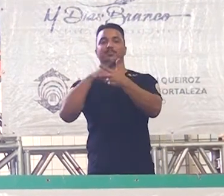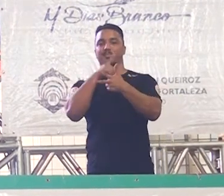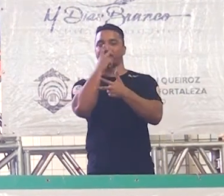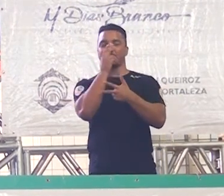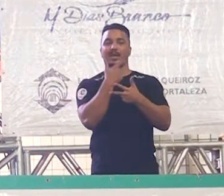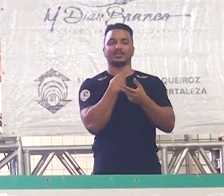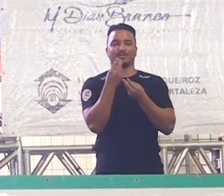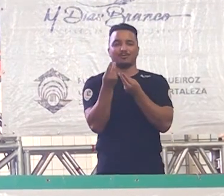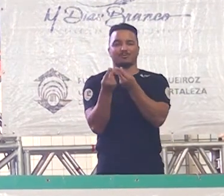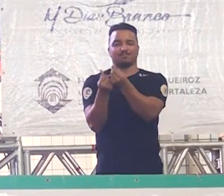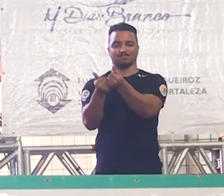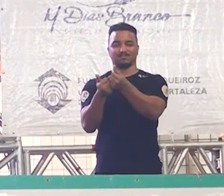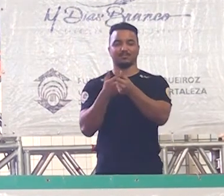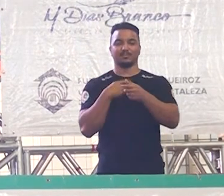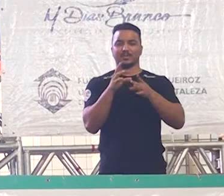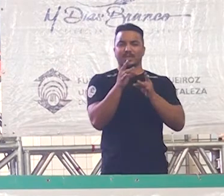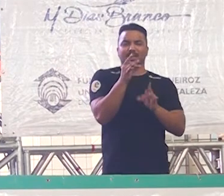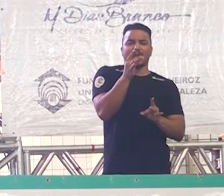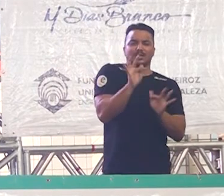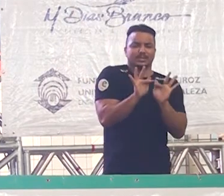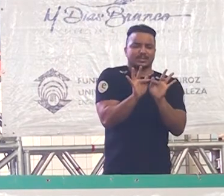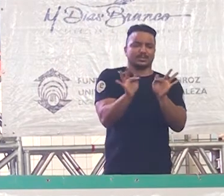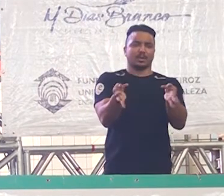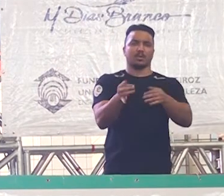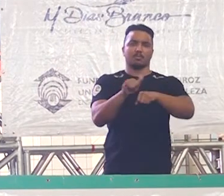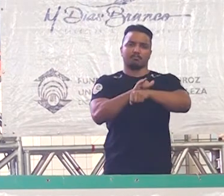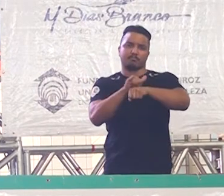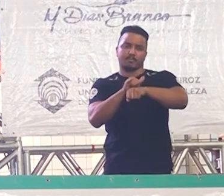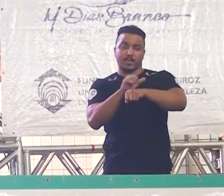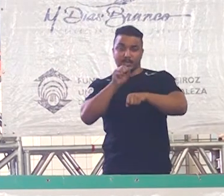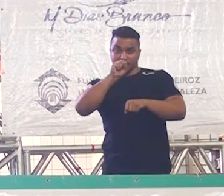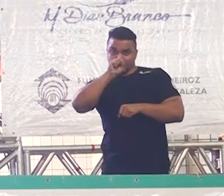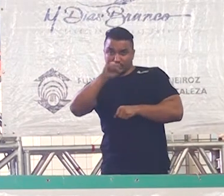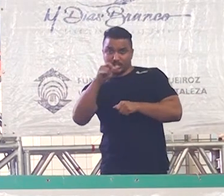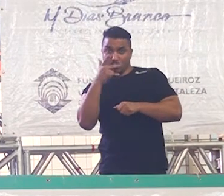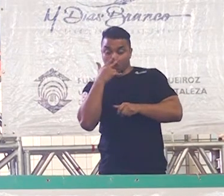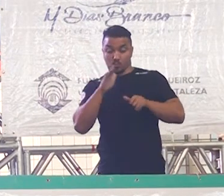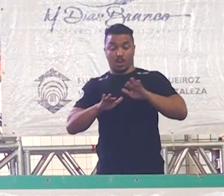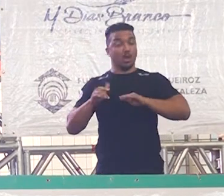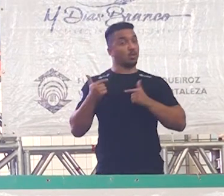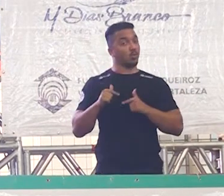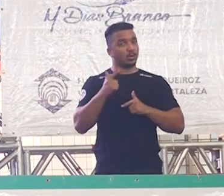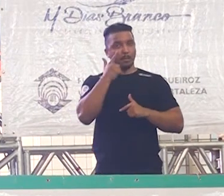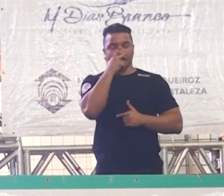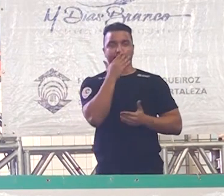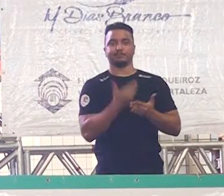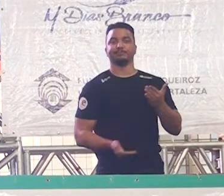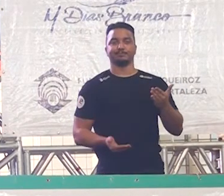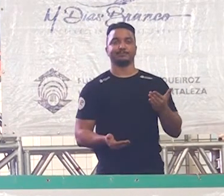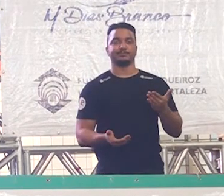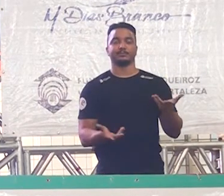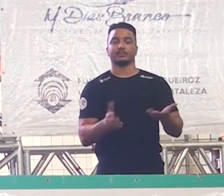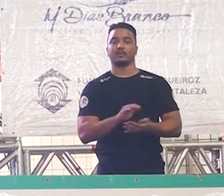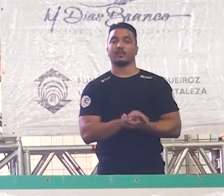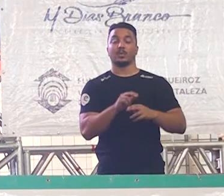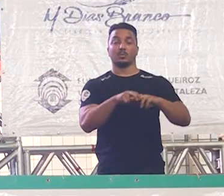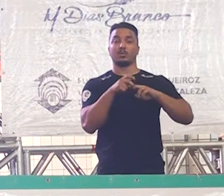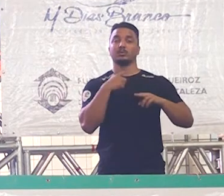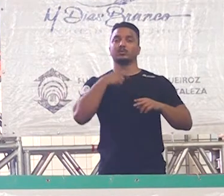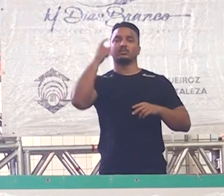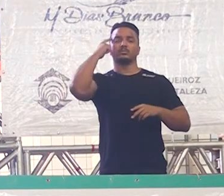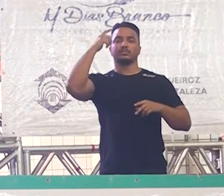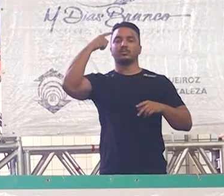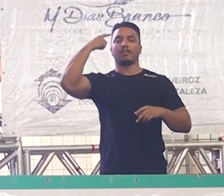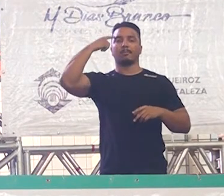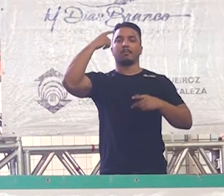distrator. Um detalhezinho mínimo para que, se você não tomar cuidado, você erre a questão. E se a gente se